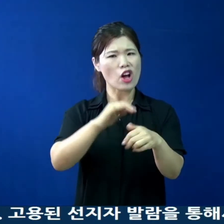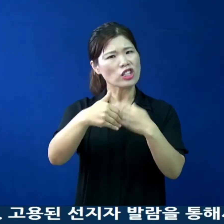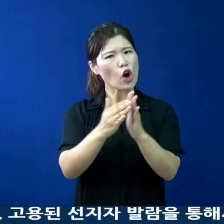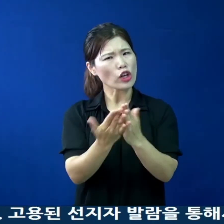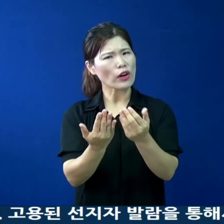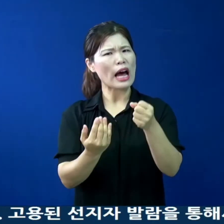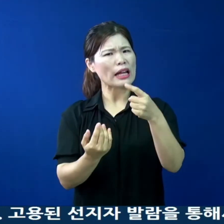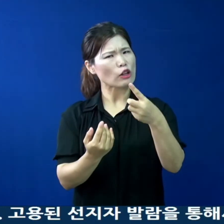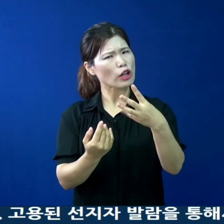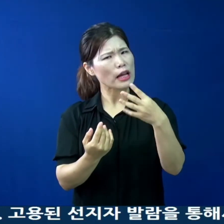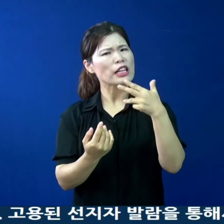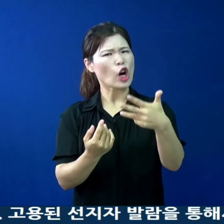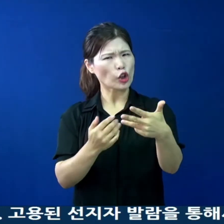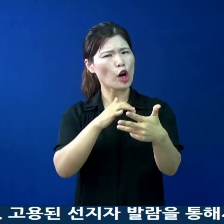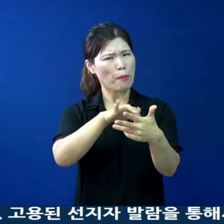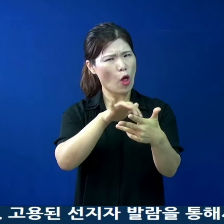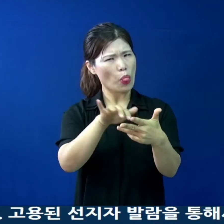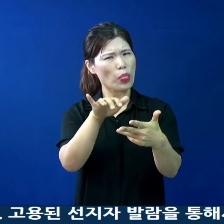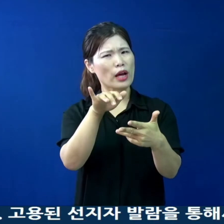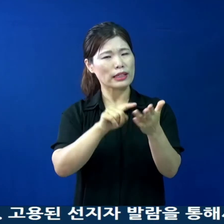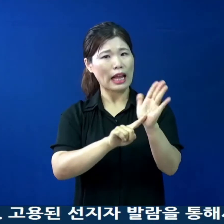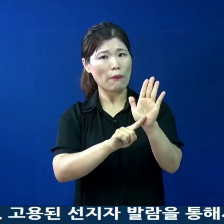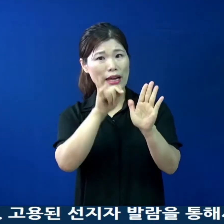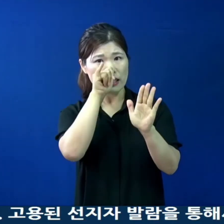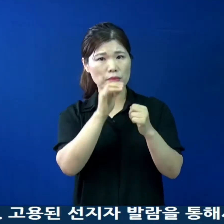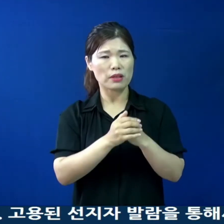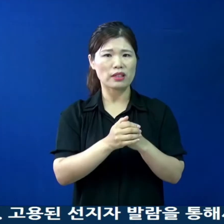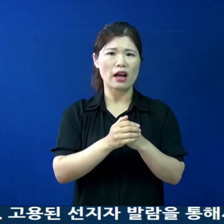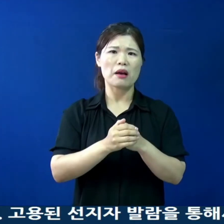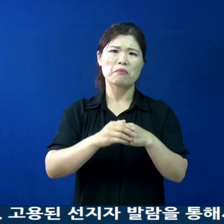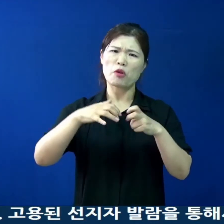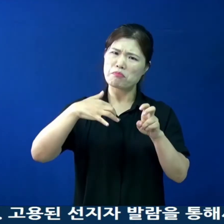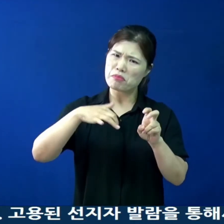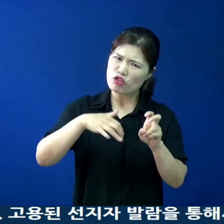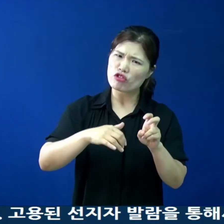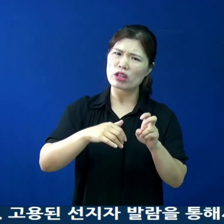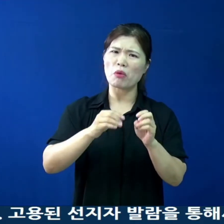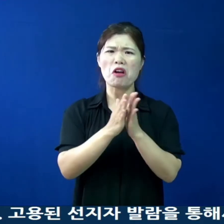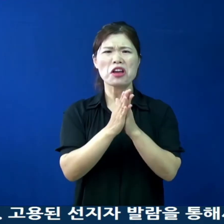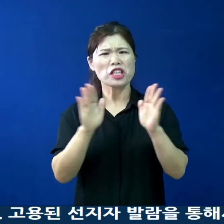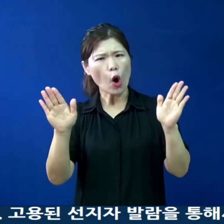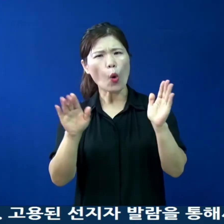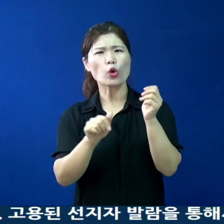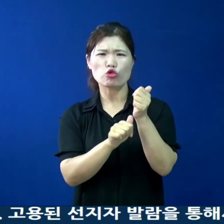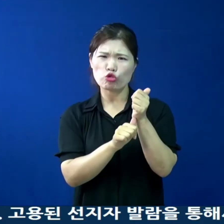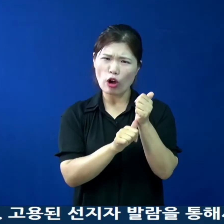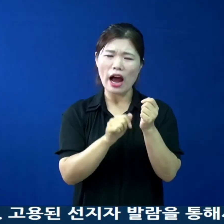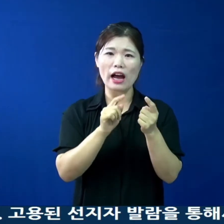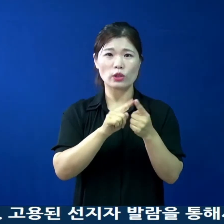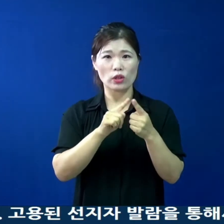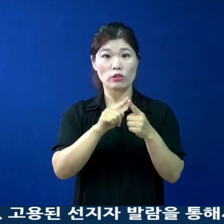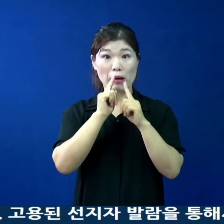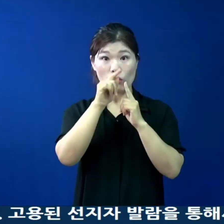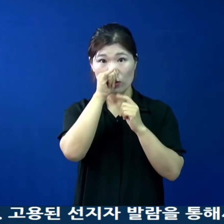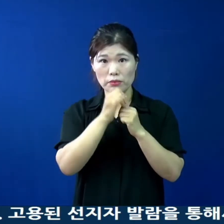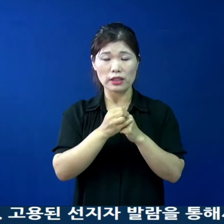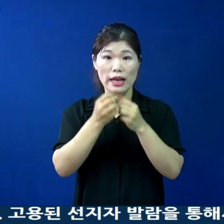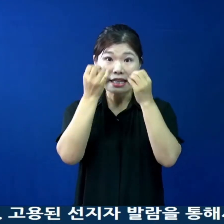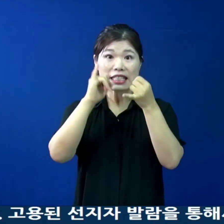나오는데 민수기 본문과 신명기, 느헤미야, 여호수아, 미가서에도 나오고요. 신약에서는